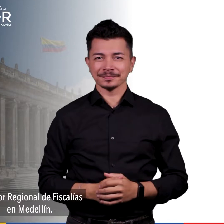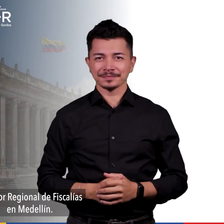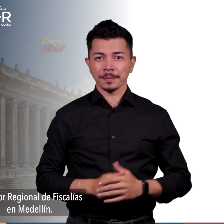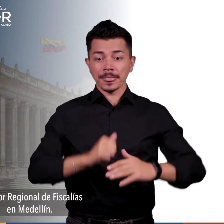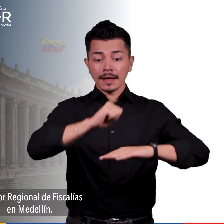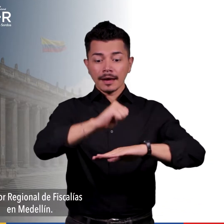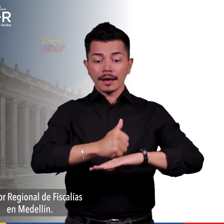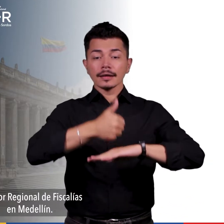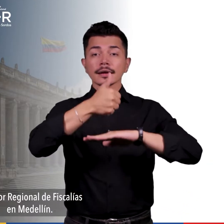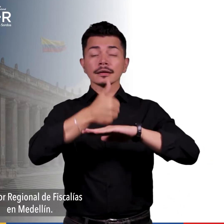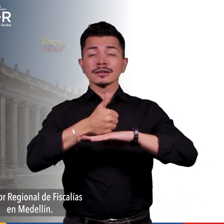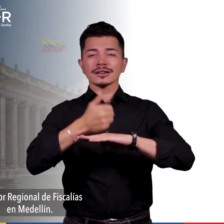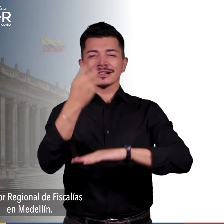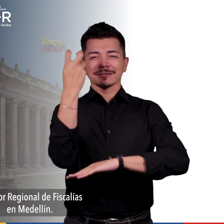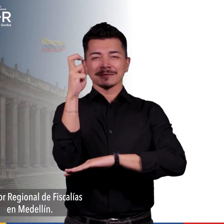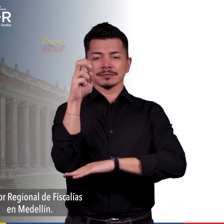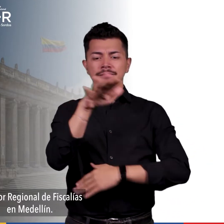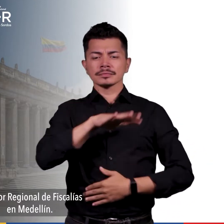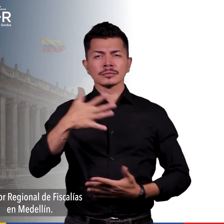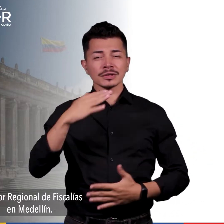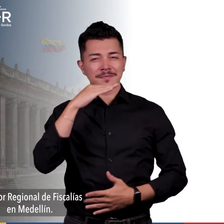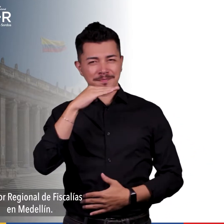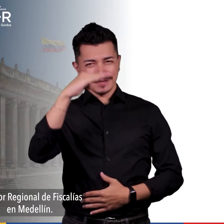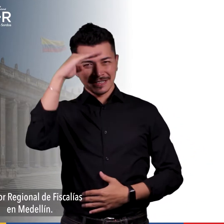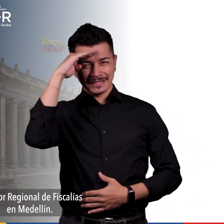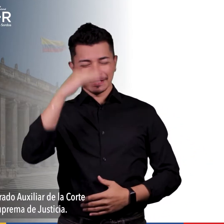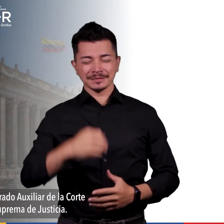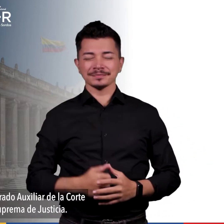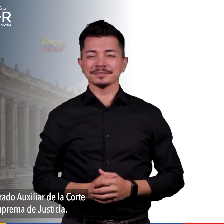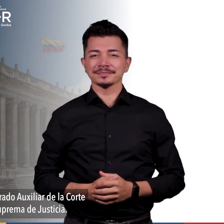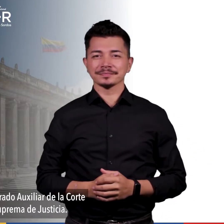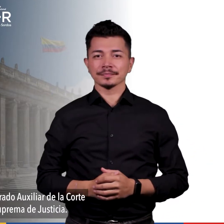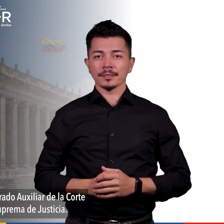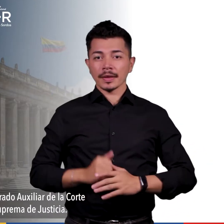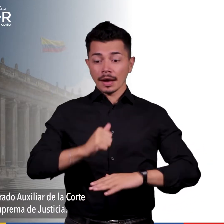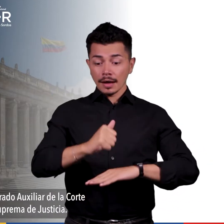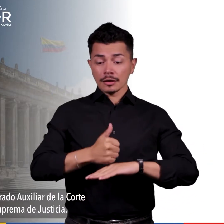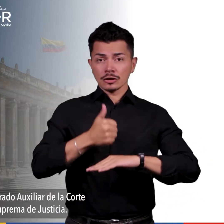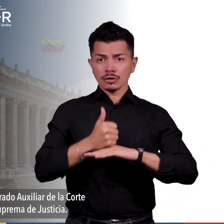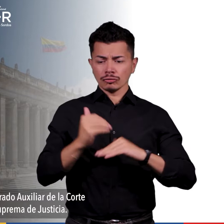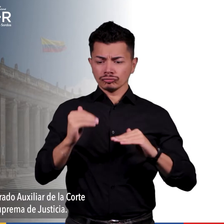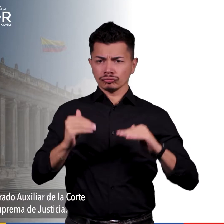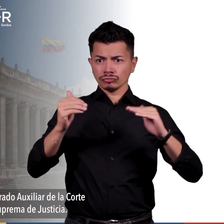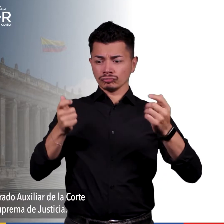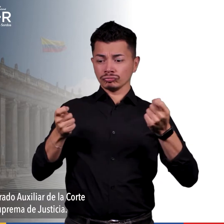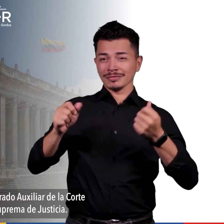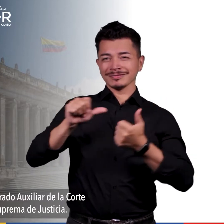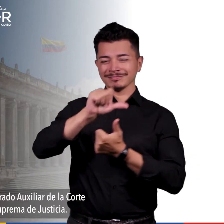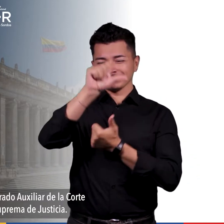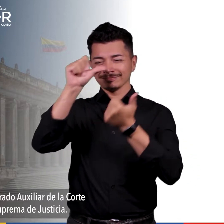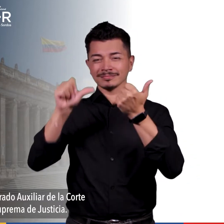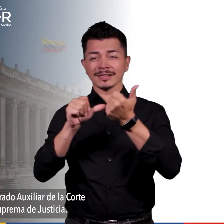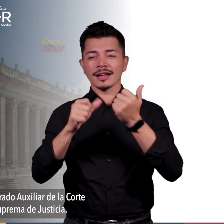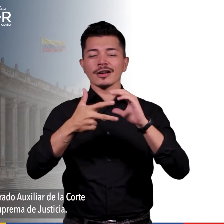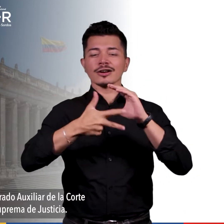Director regional de Fiscalías en Medellín. Magistrado auxiliar de la Corte Suprema de Justicia.